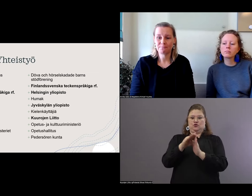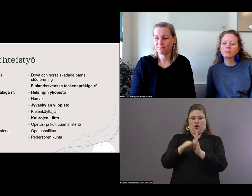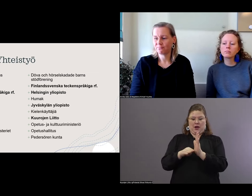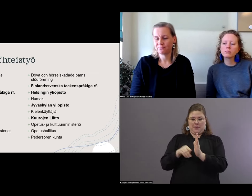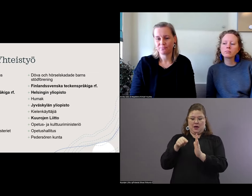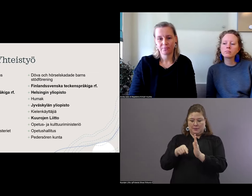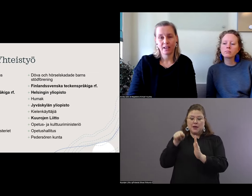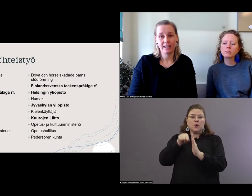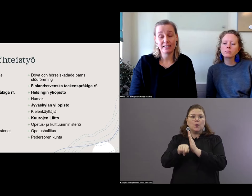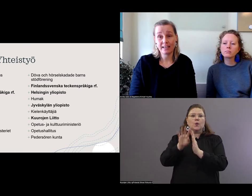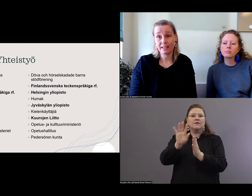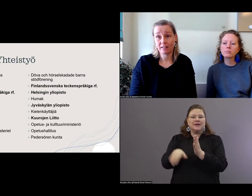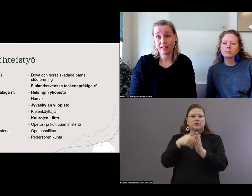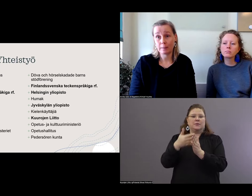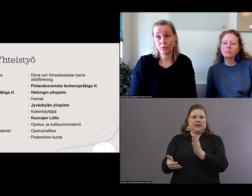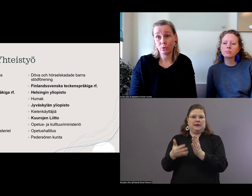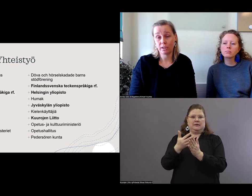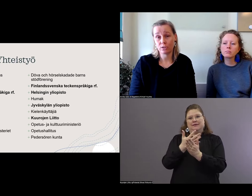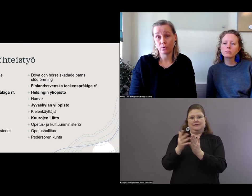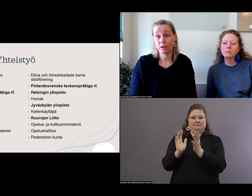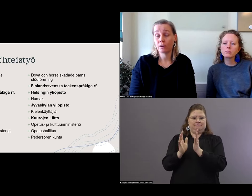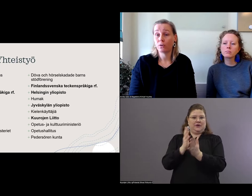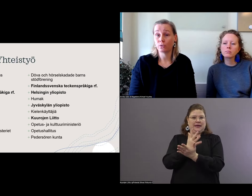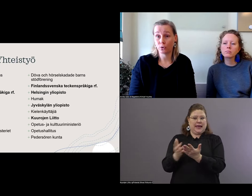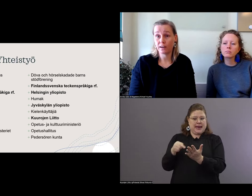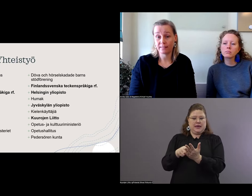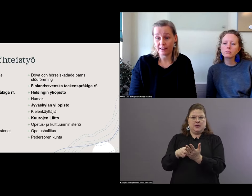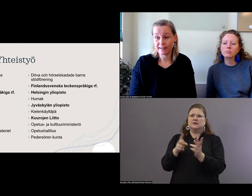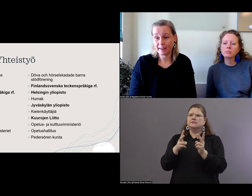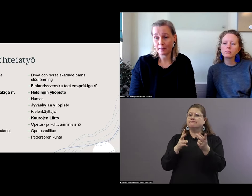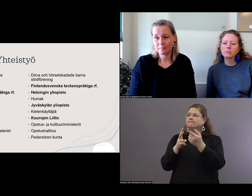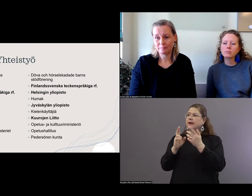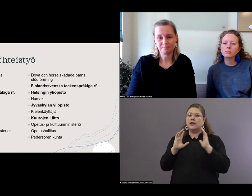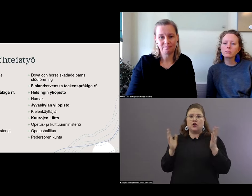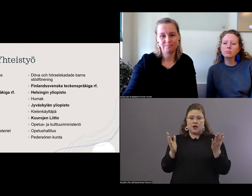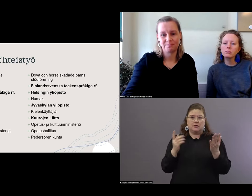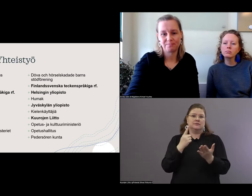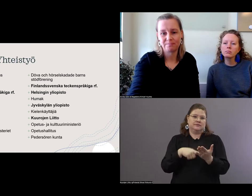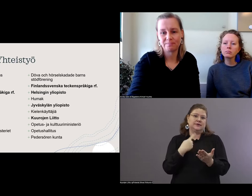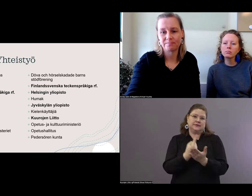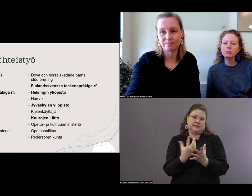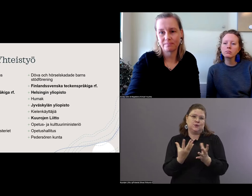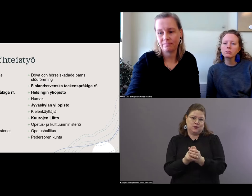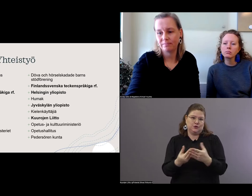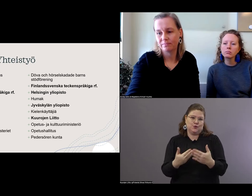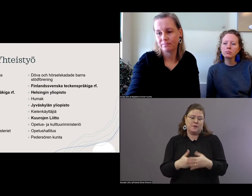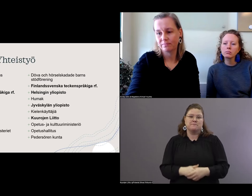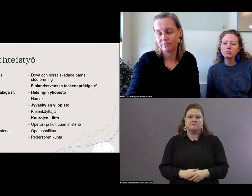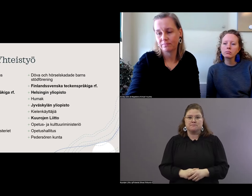kielelle. Ja senkin takia tämä yhteistyö on todella tärkeää.